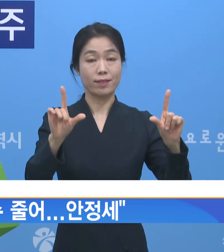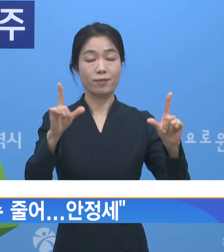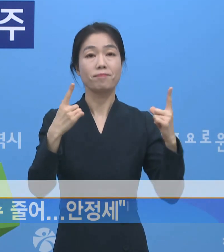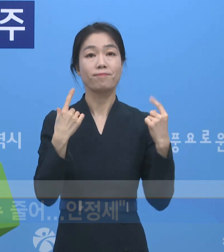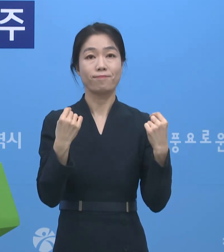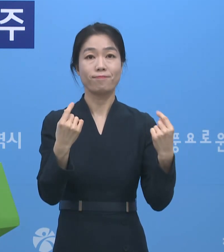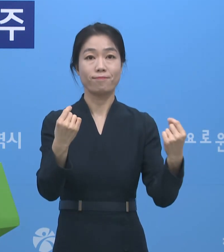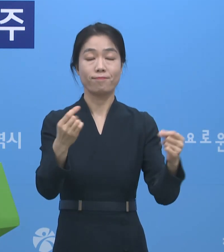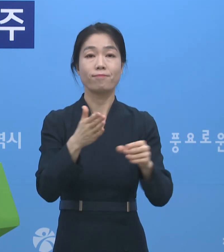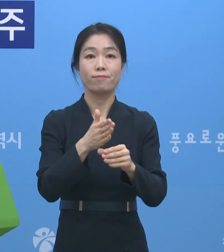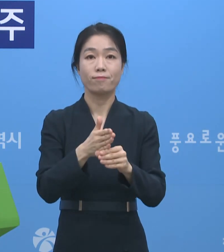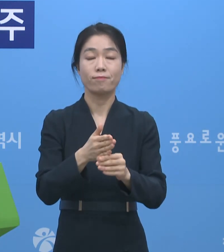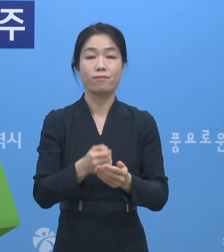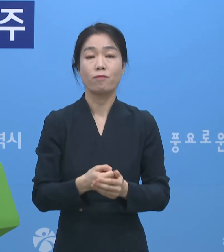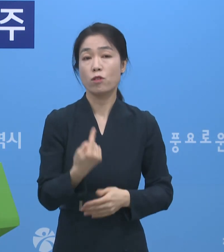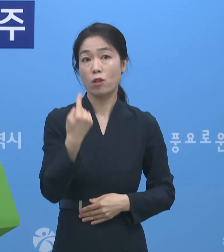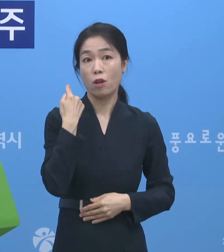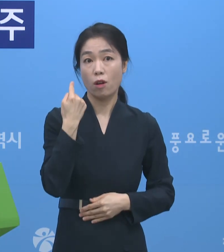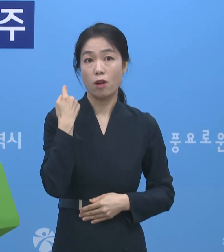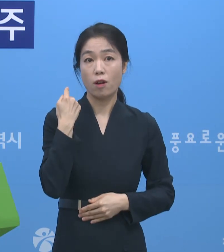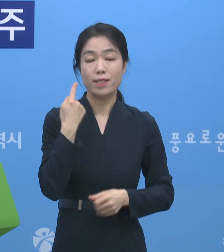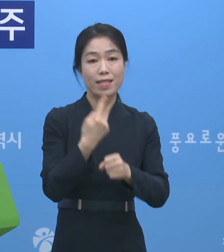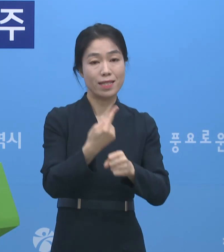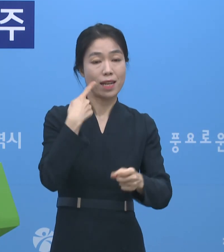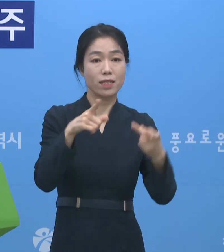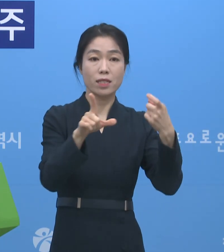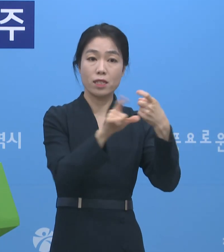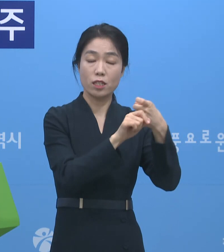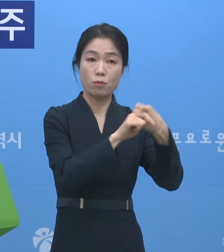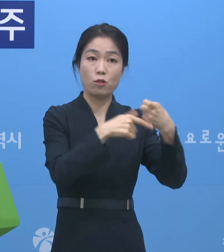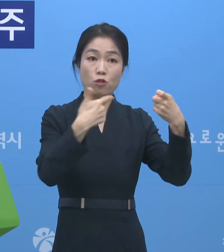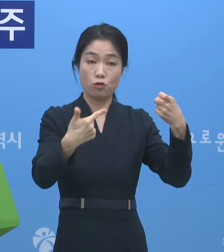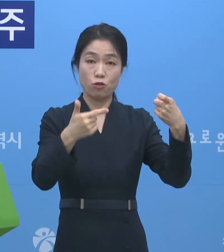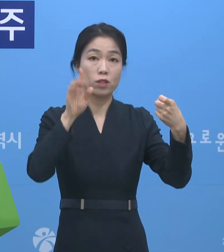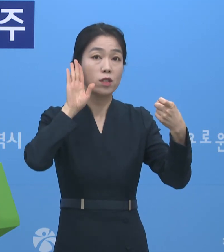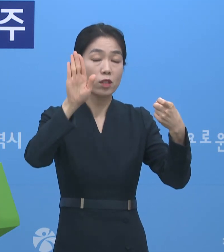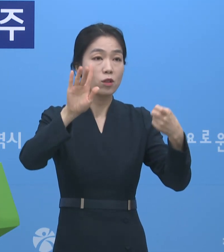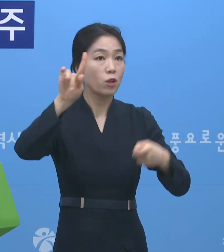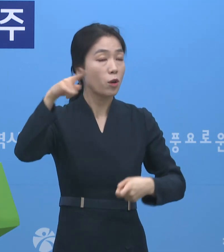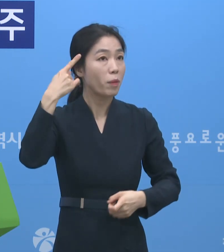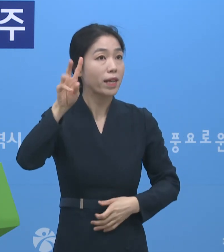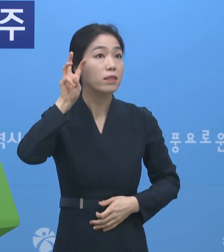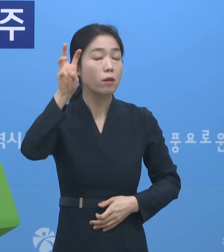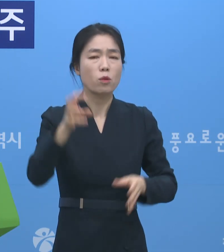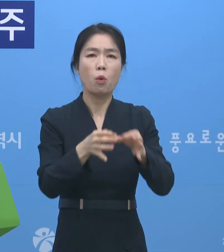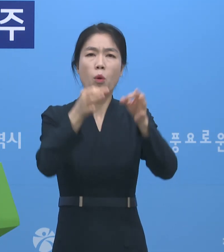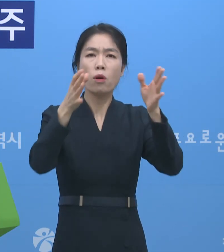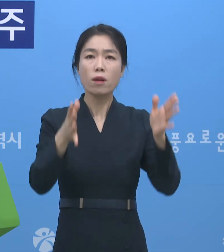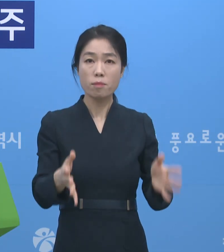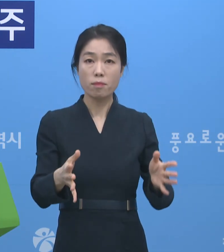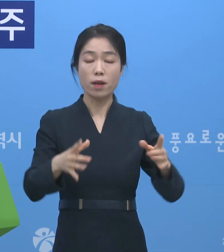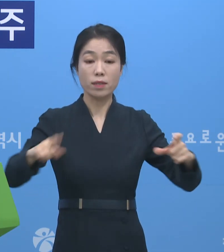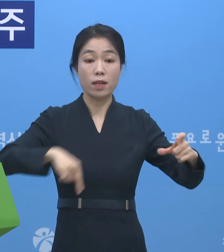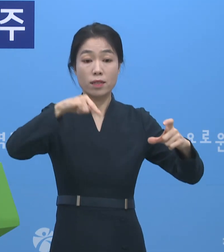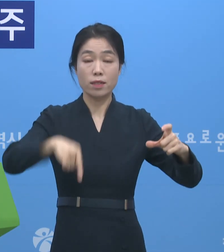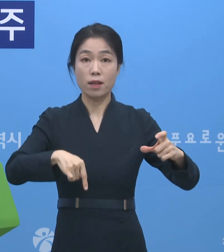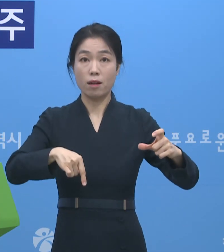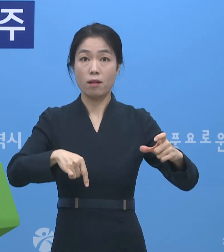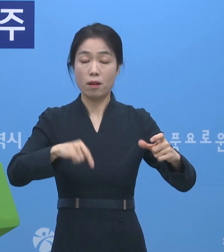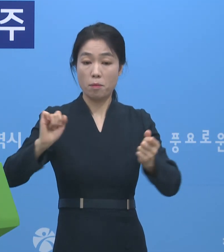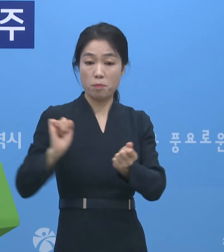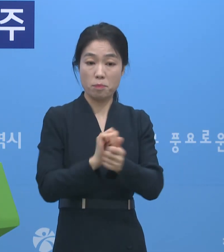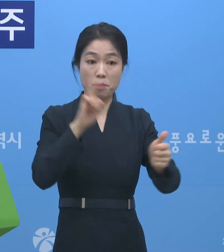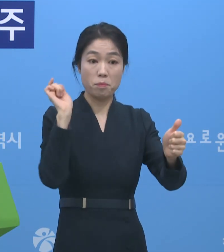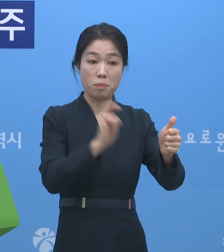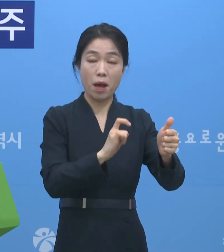유지하고 있습니다. 어제는 지난해 11월 6일 이후 130일 만에 지역감염